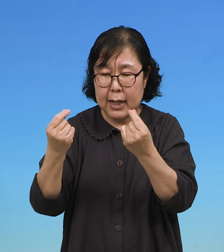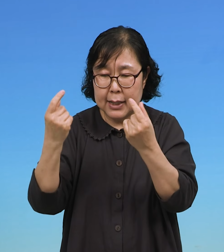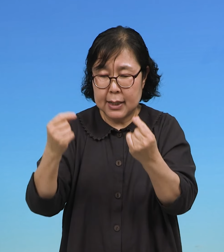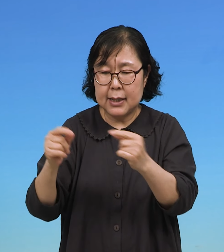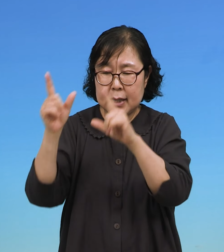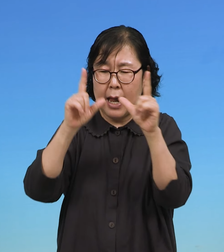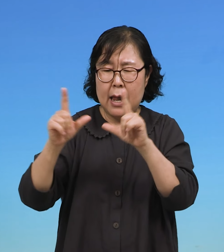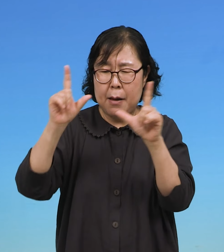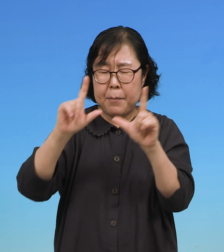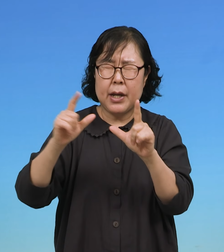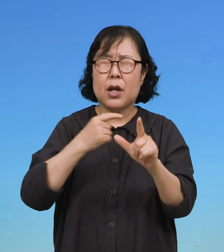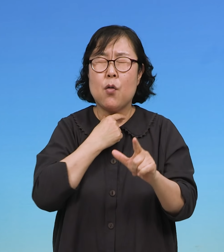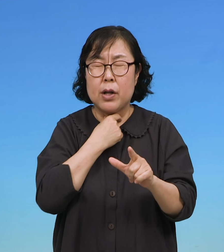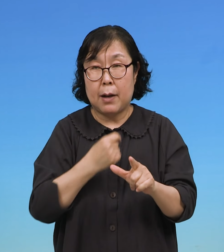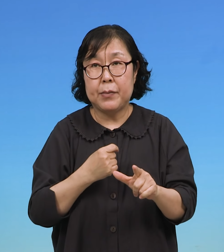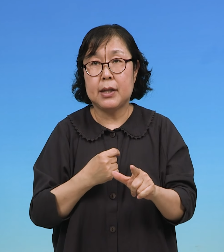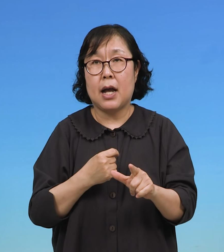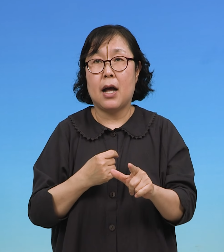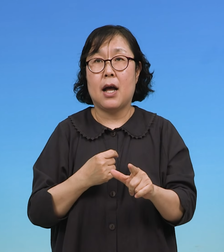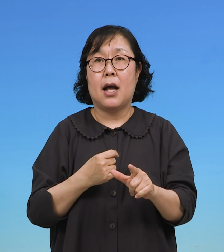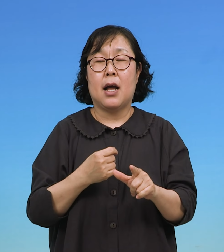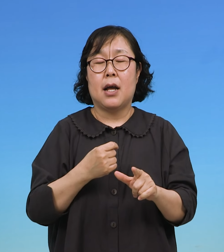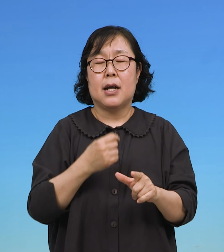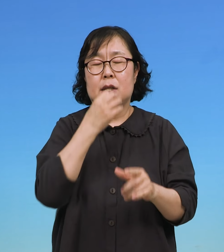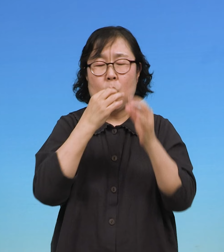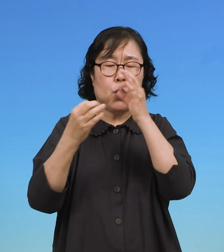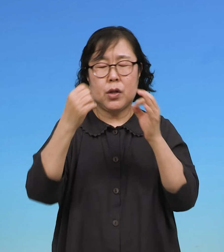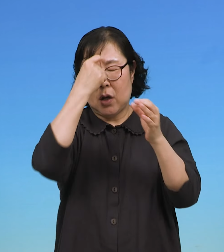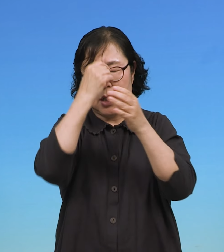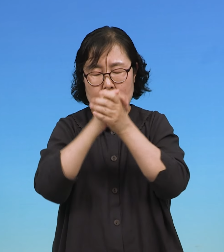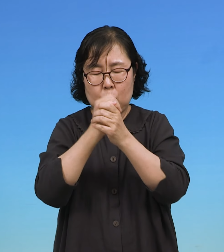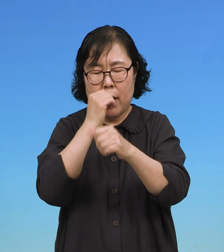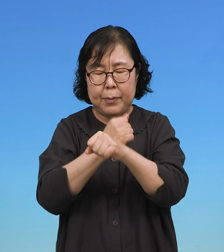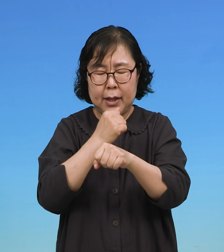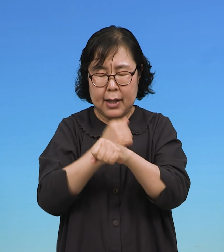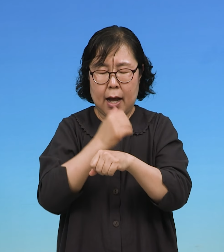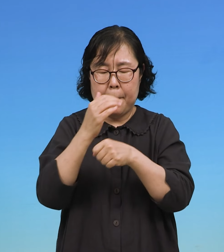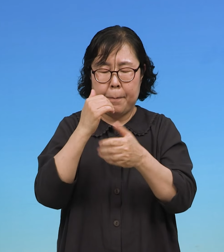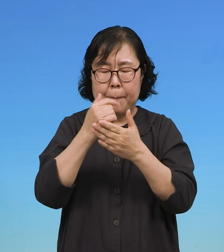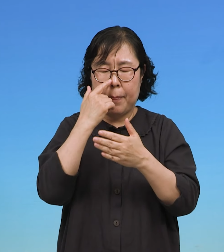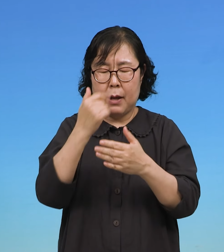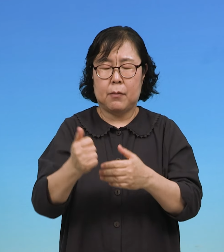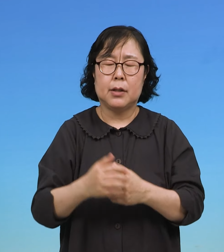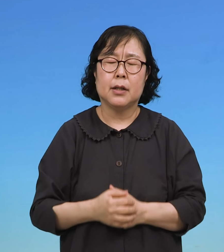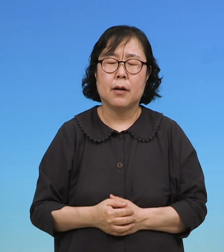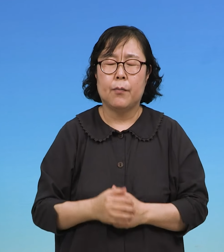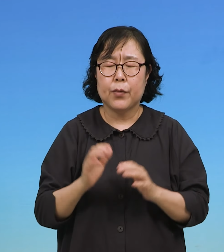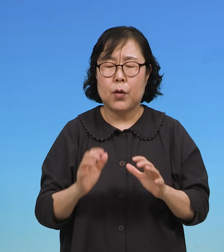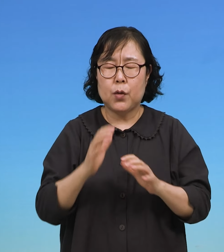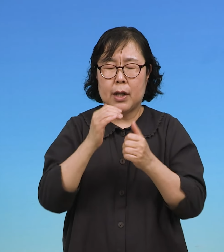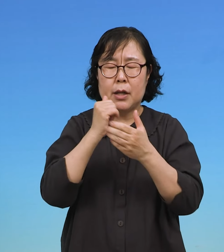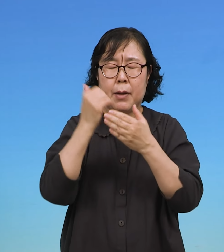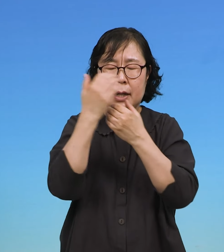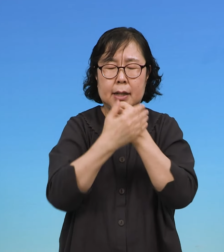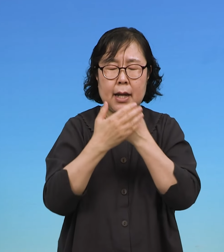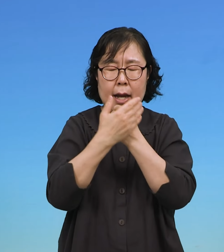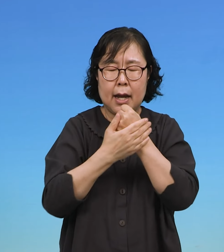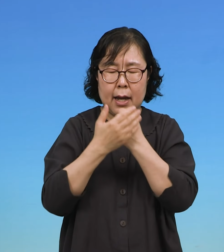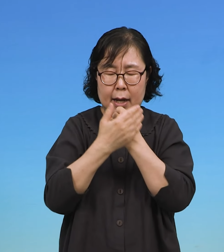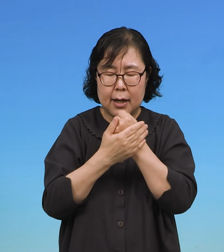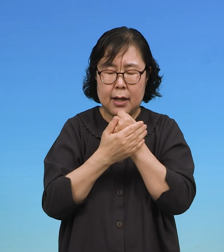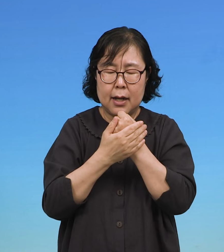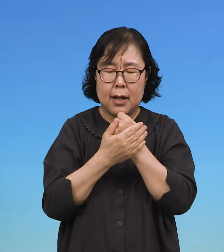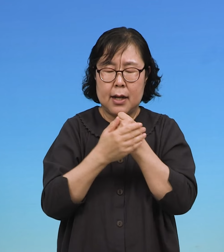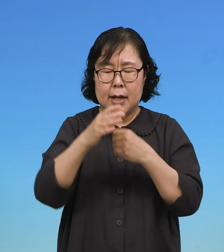되기를 원합니다. 우리 주신 말씀 가지고 한 목소리로 통성으로 기도하시겠습니다. 하나님 아버지, 오늘도 하나님의